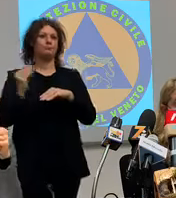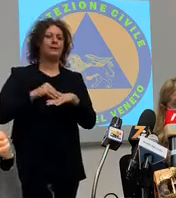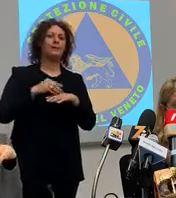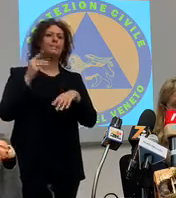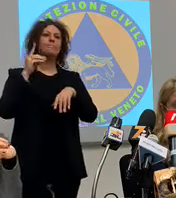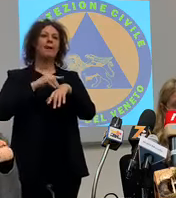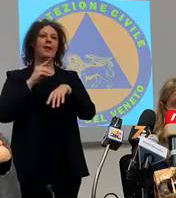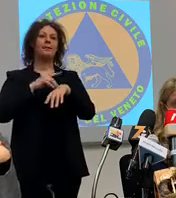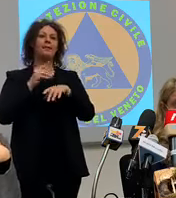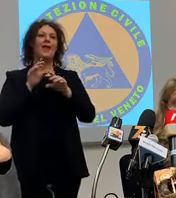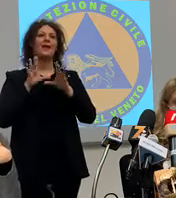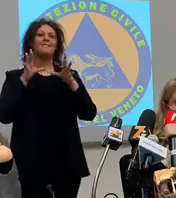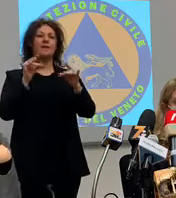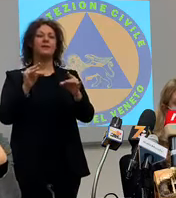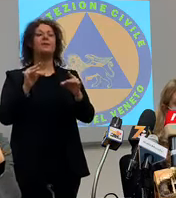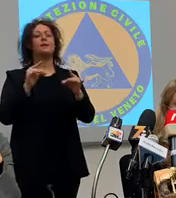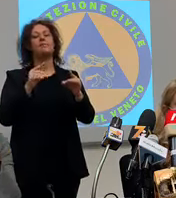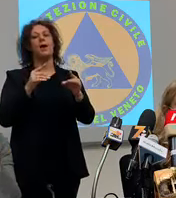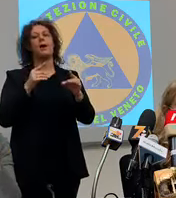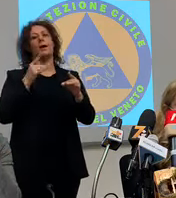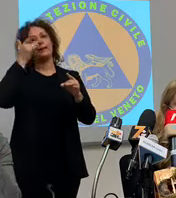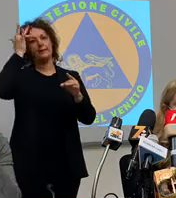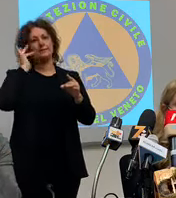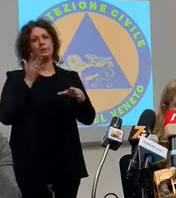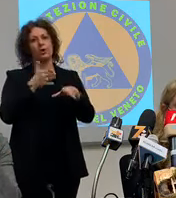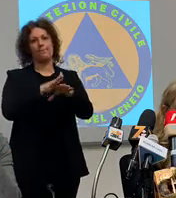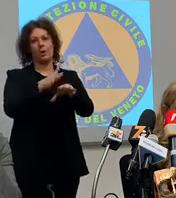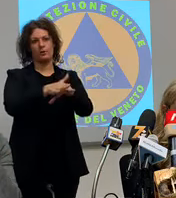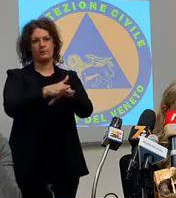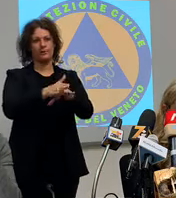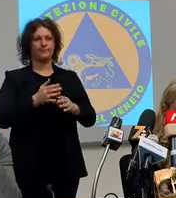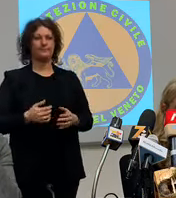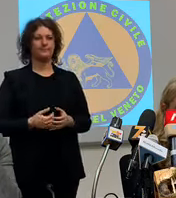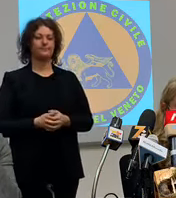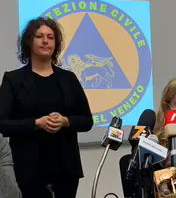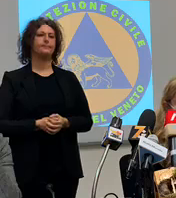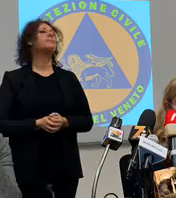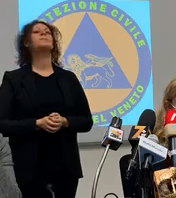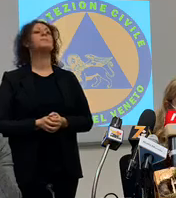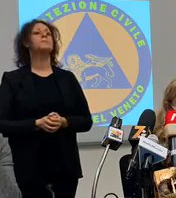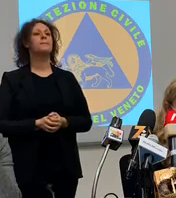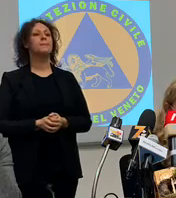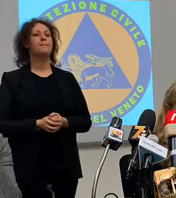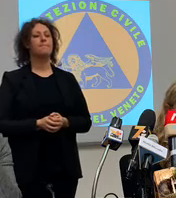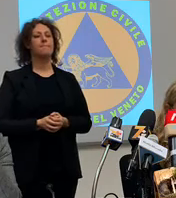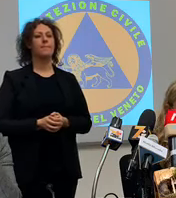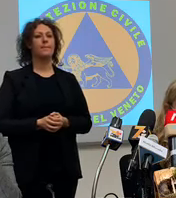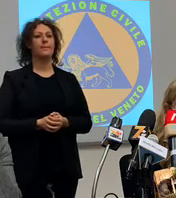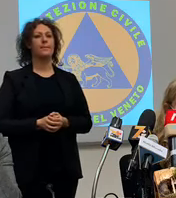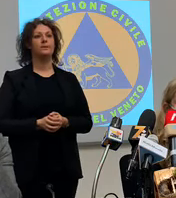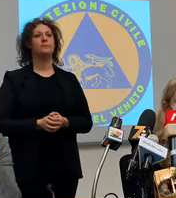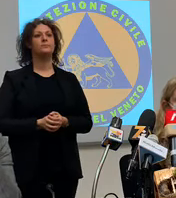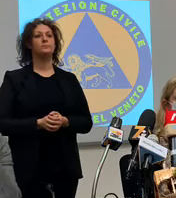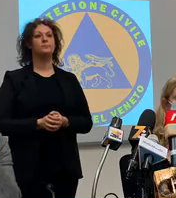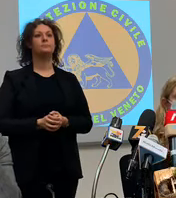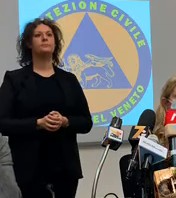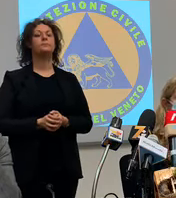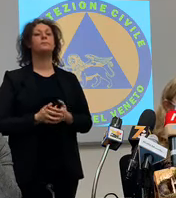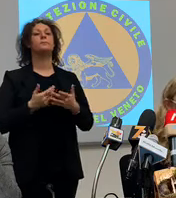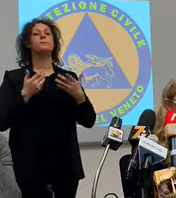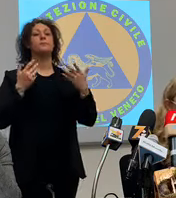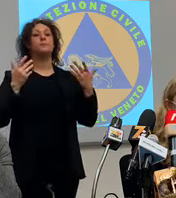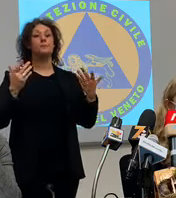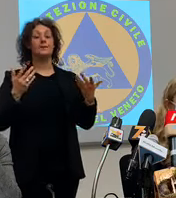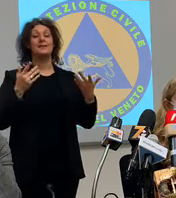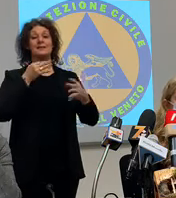malattia che conduce a morte Quindi questo è un messaggio molto importante quindi la patologia infettiva Sì quando